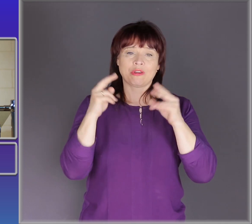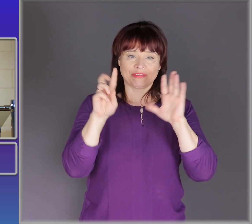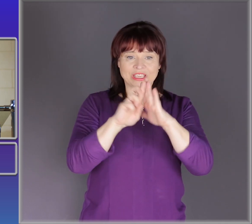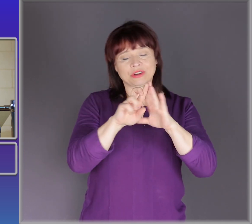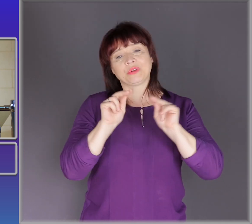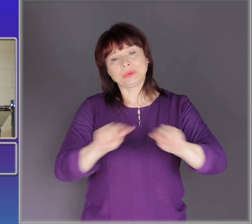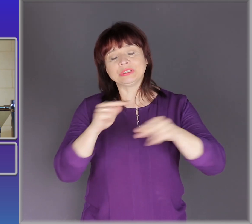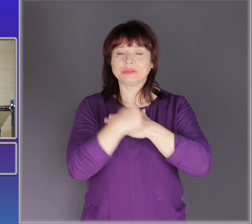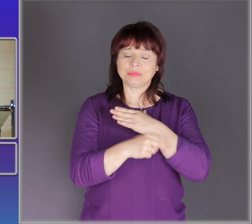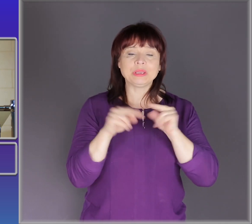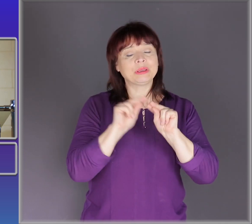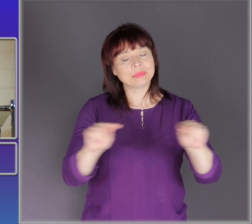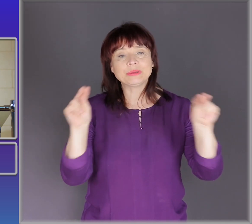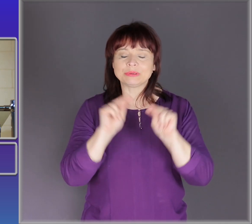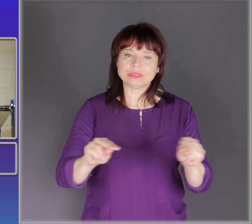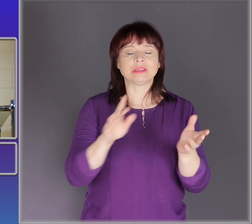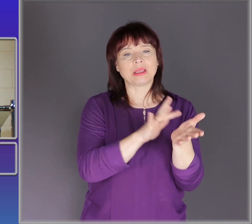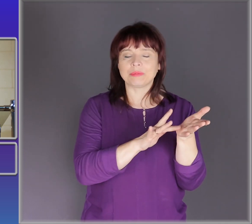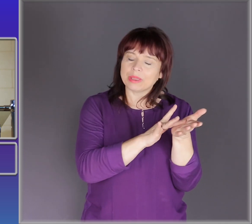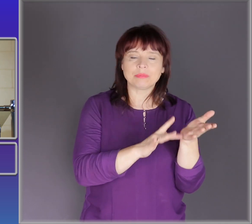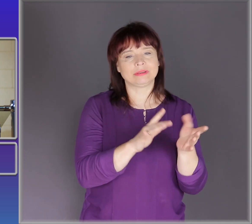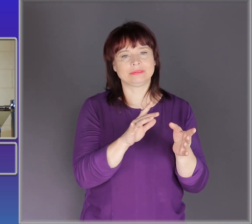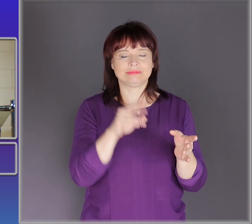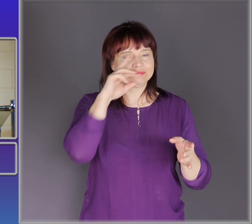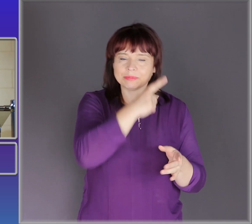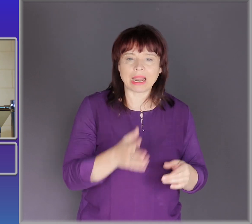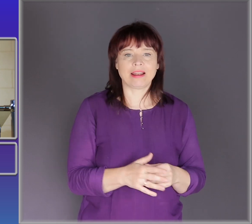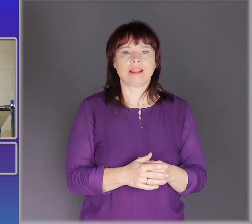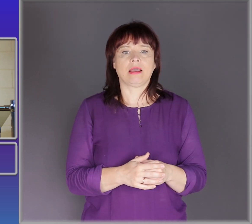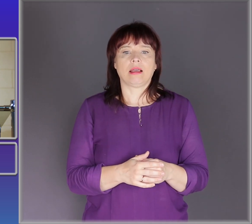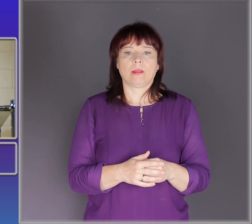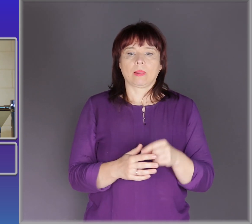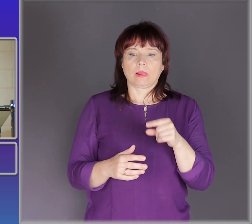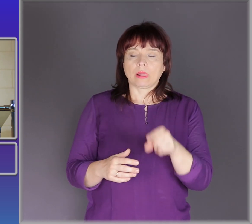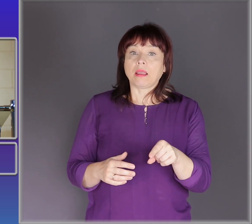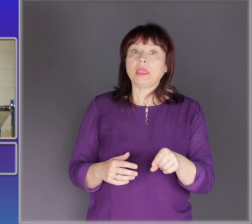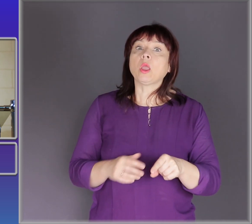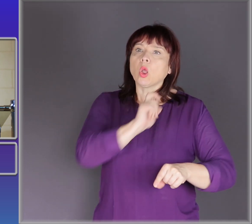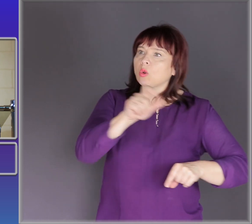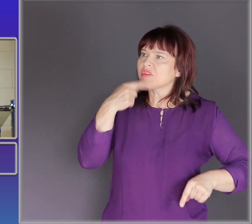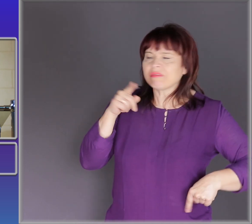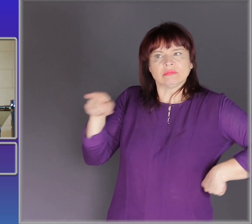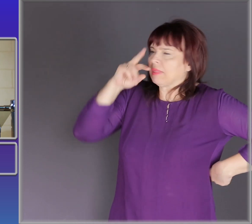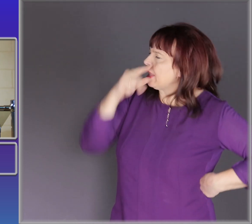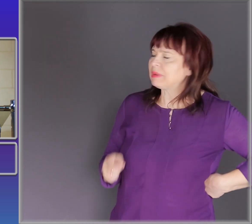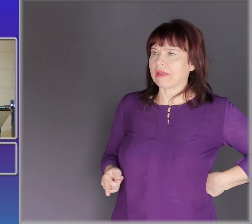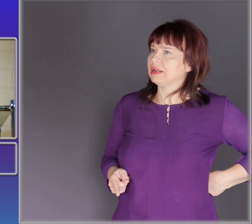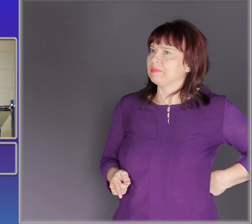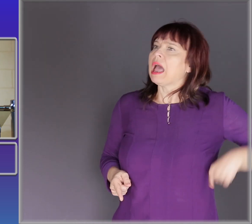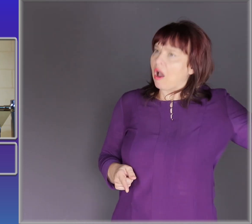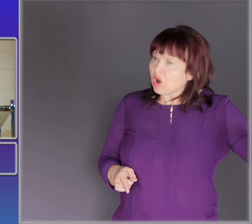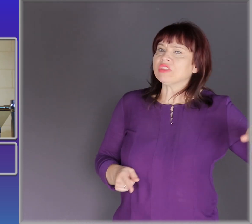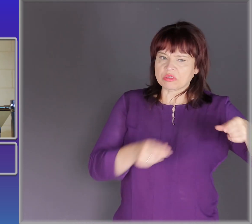рассуждал ваджиб есть они же по они же говорят . все исполняется и вы подождите она исполняется не как